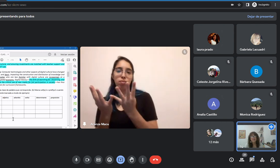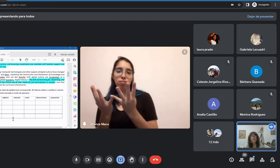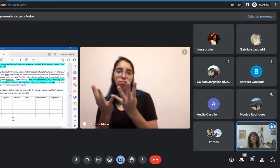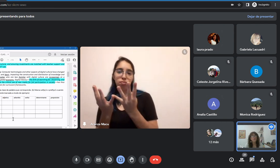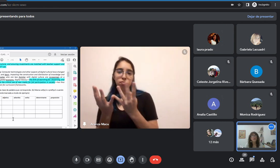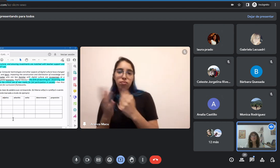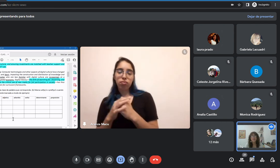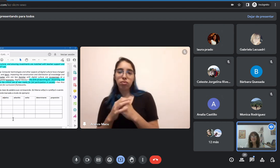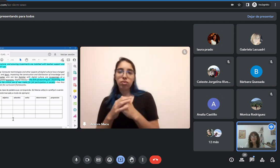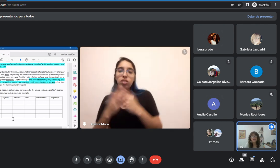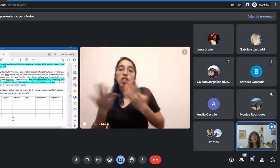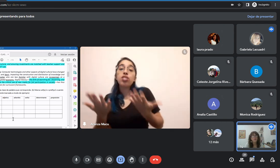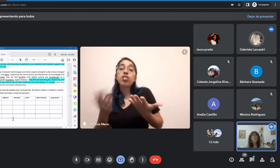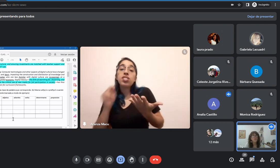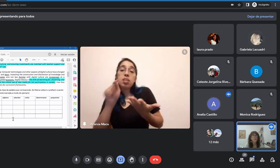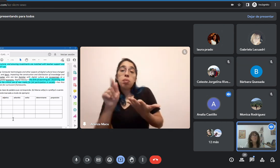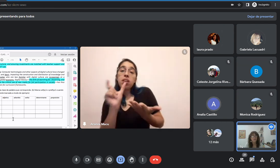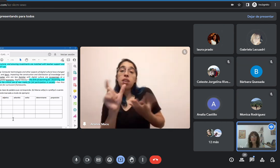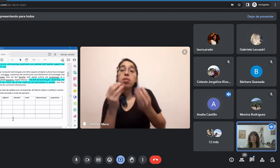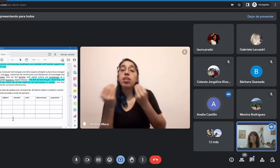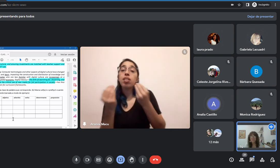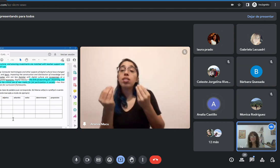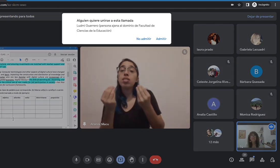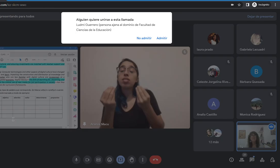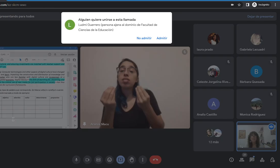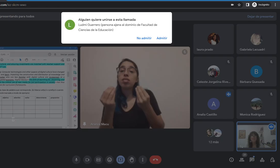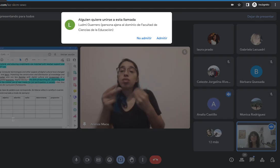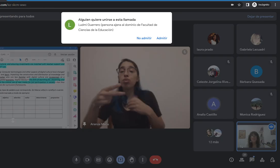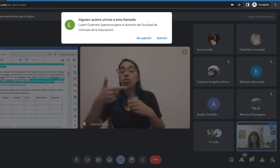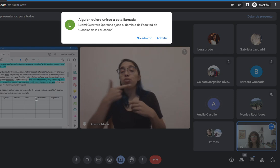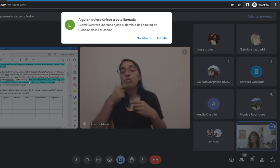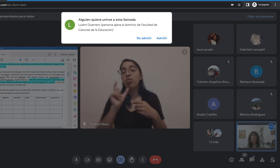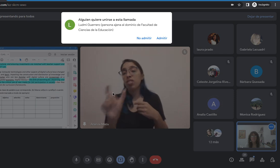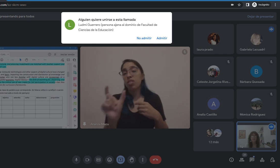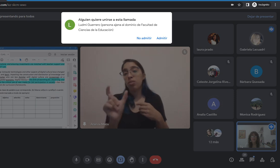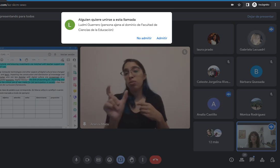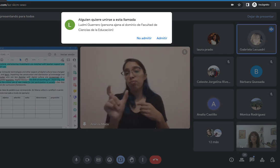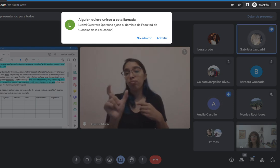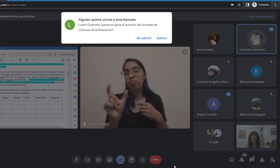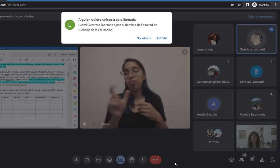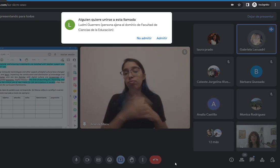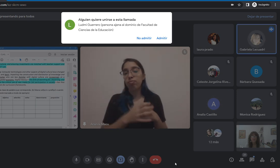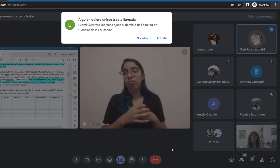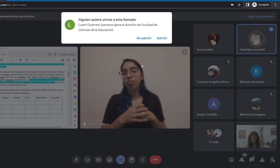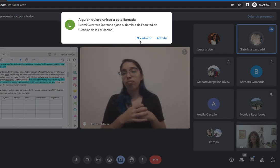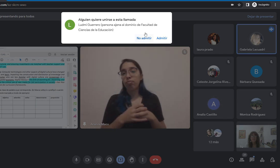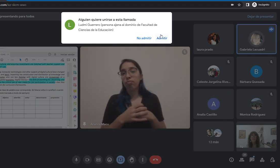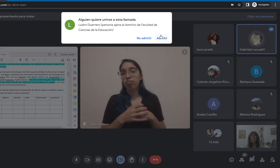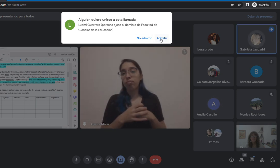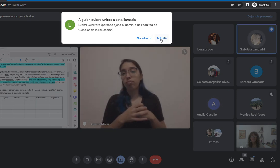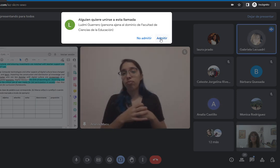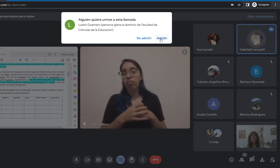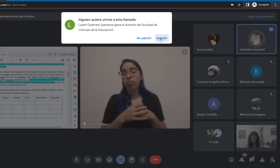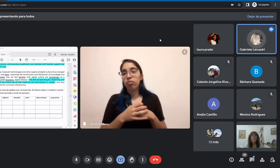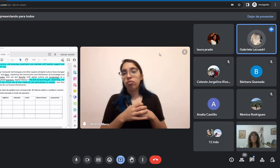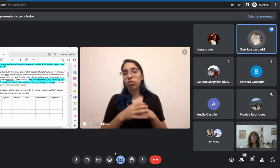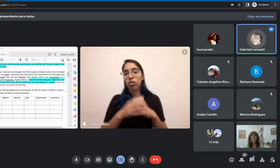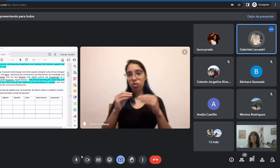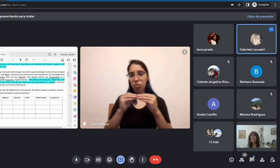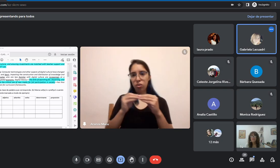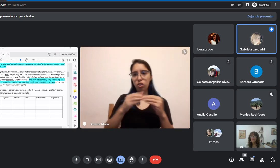sustantivo, porque los adjetivos no llevan plural. ¿Sí? Bien. Yo lo puse la E como parte de